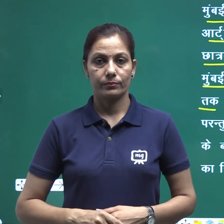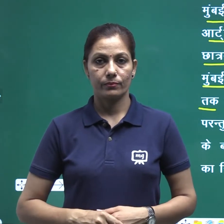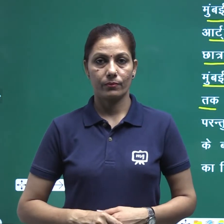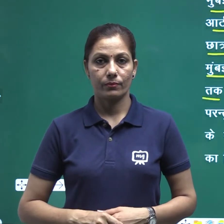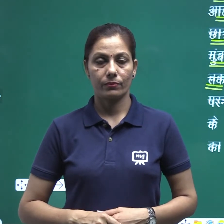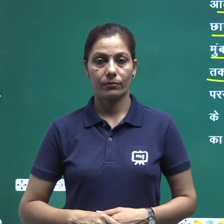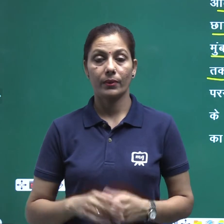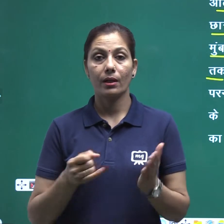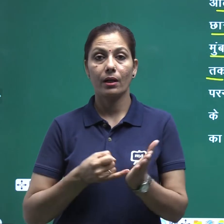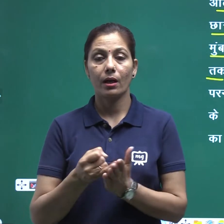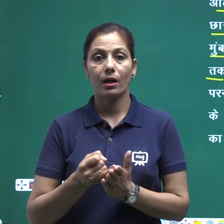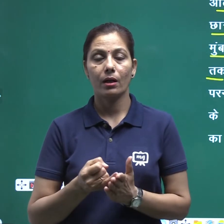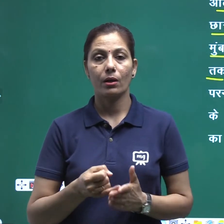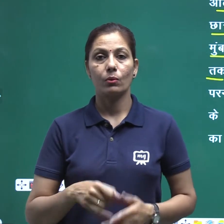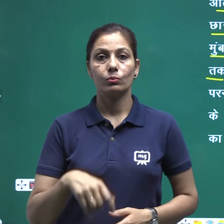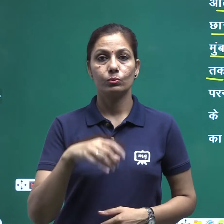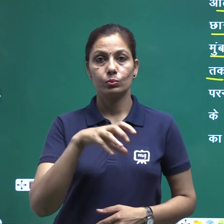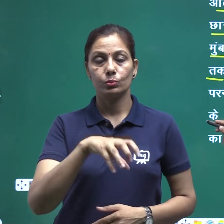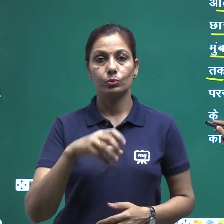गांव लौटने के बजाय